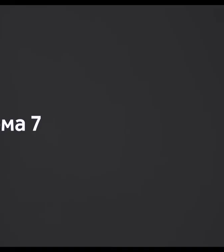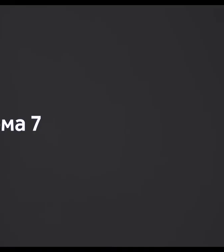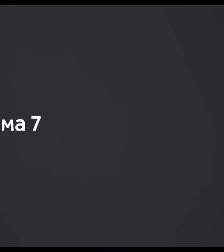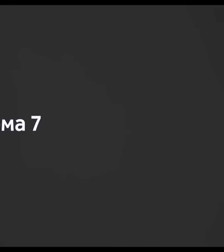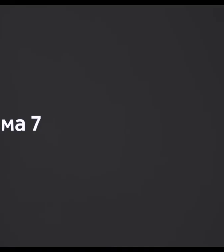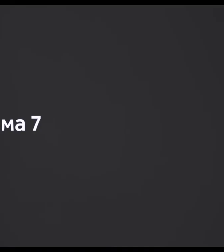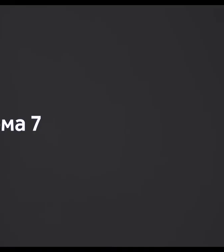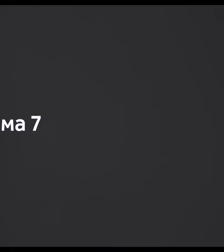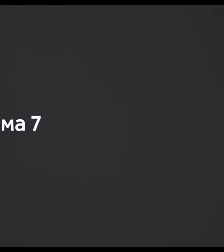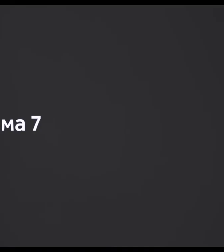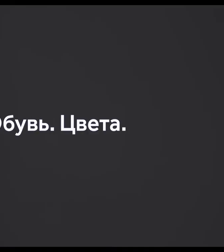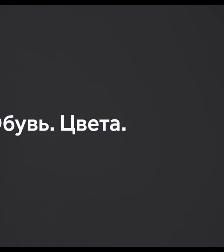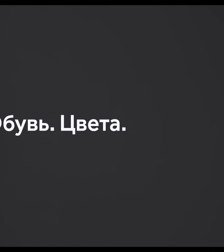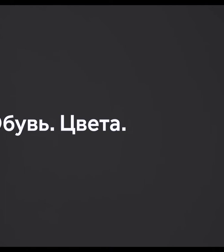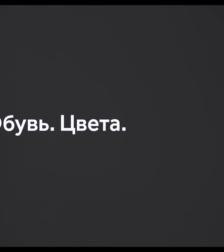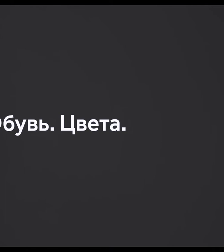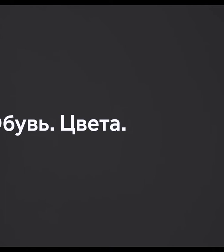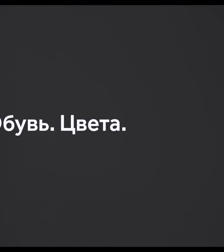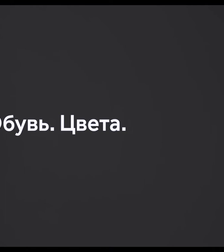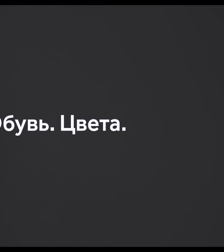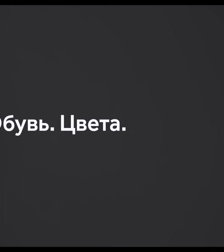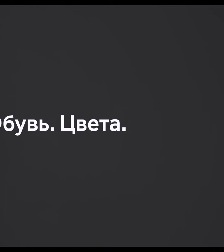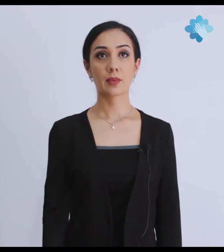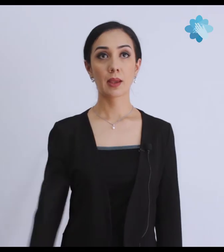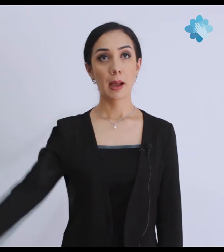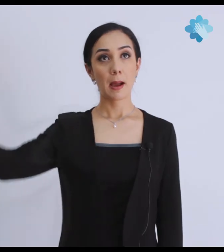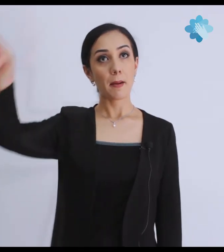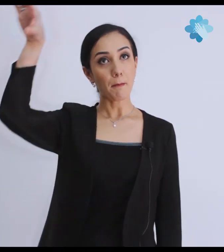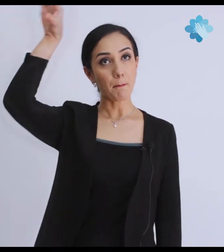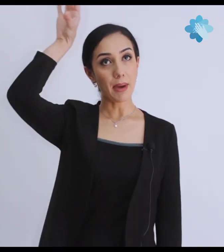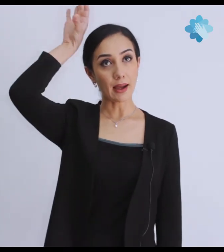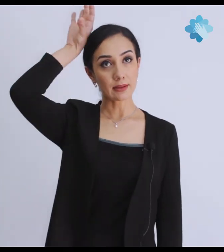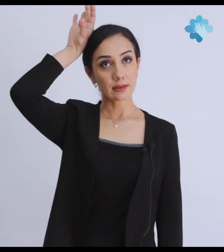тема 7 одежда обувь цвета бант